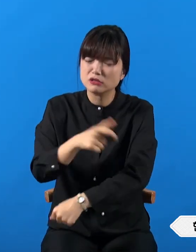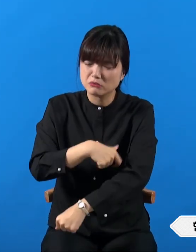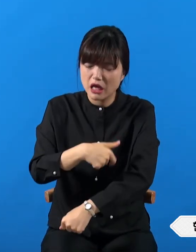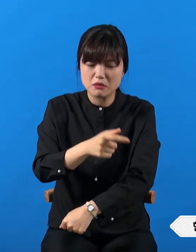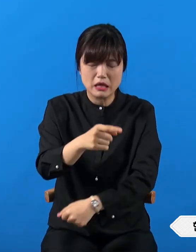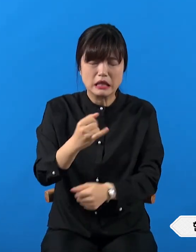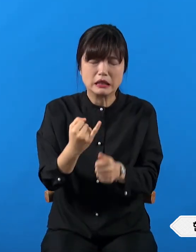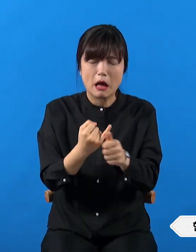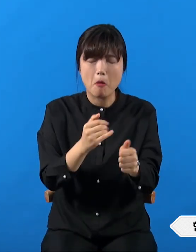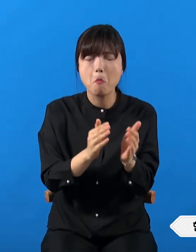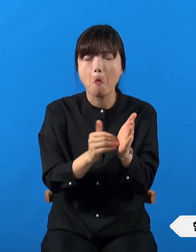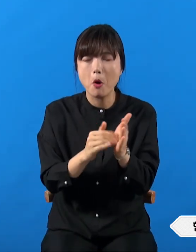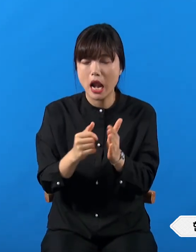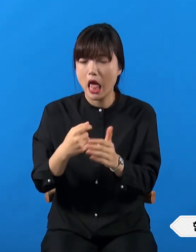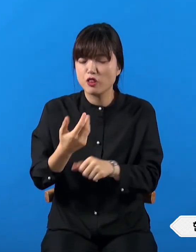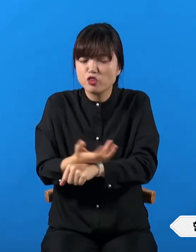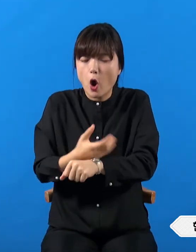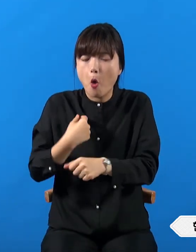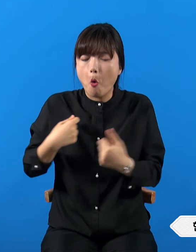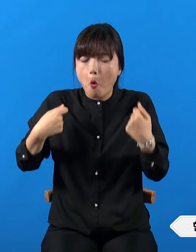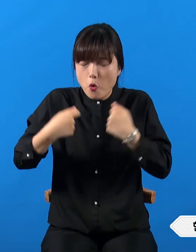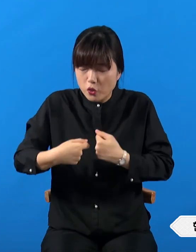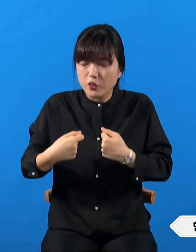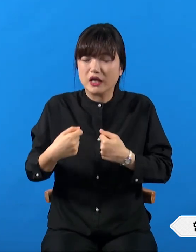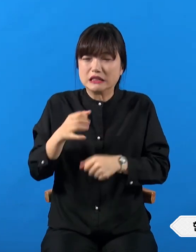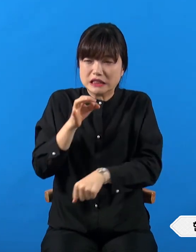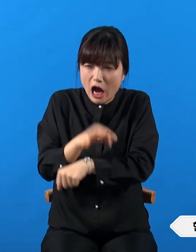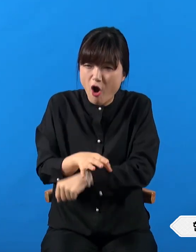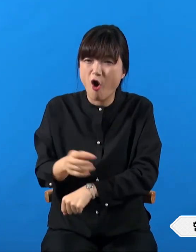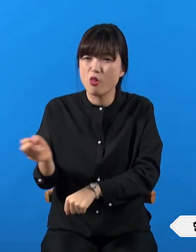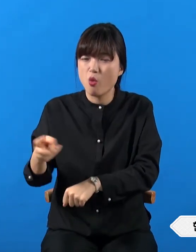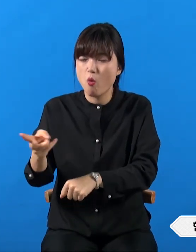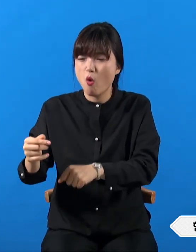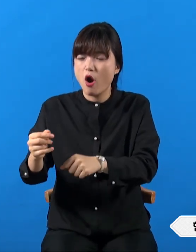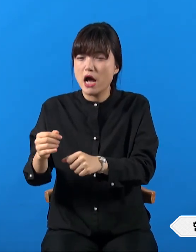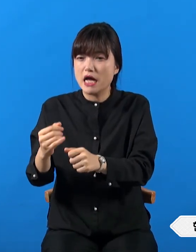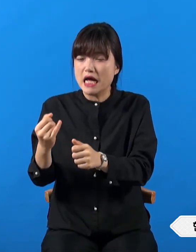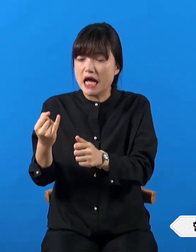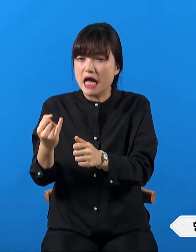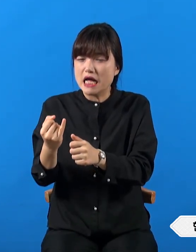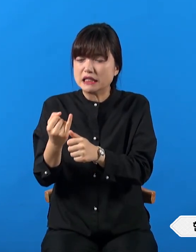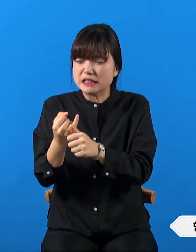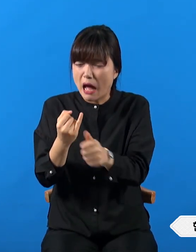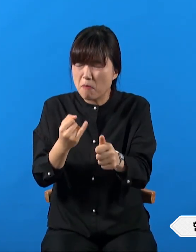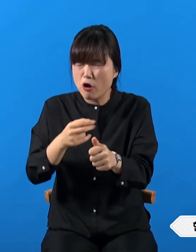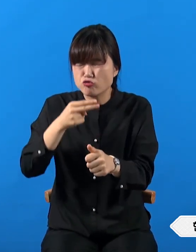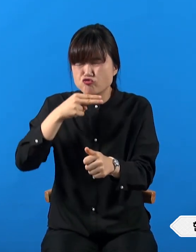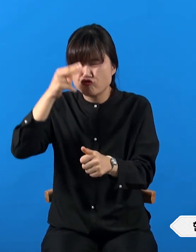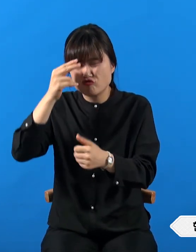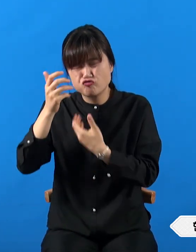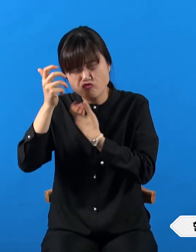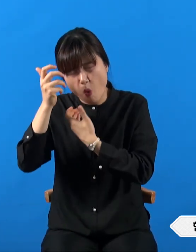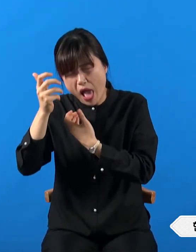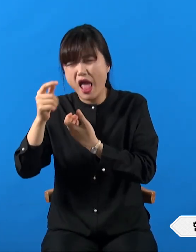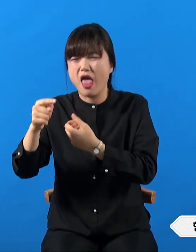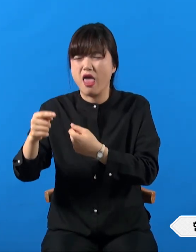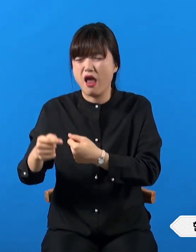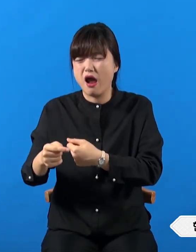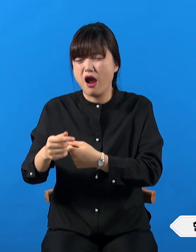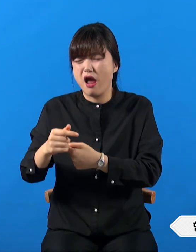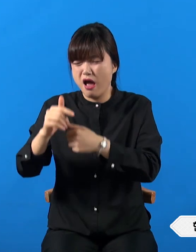밍크코트 샀다가 들킨 거, 남편 술 많이 마시는 거 나도 다 알고 있어요. 소리 좀 낮춰요.